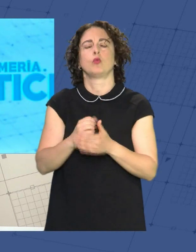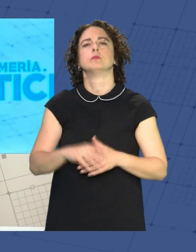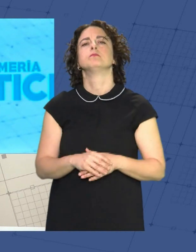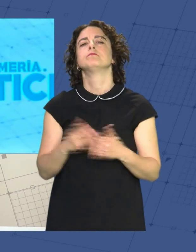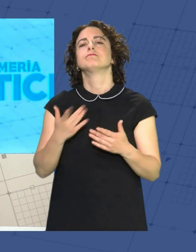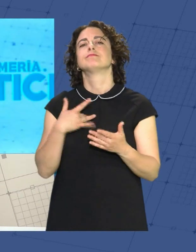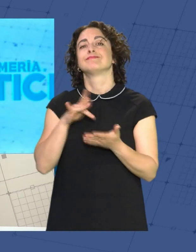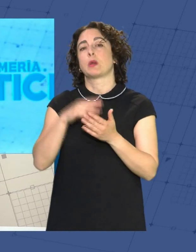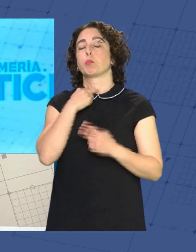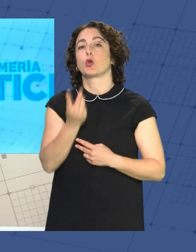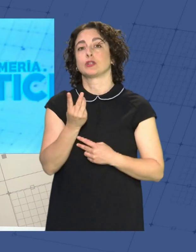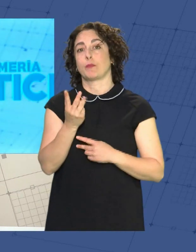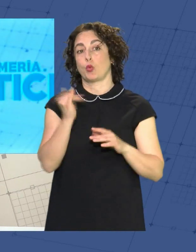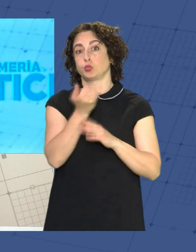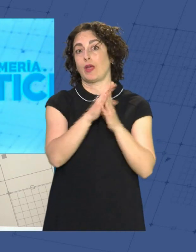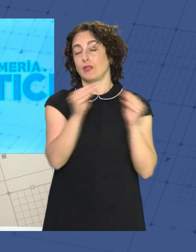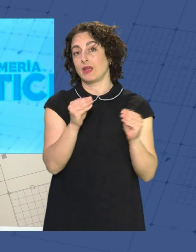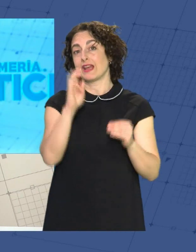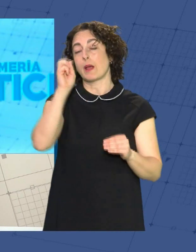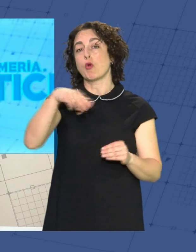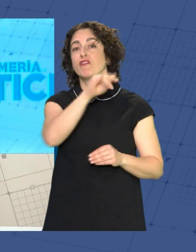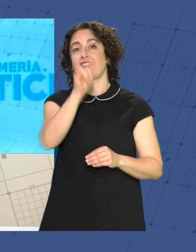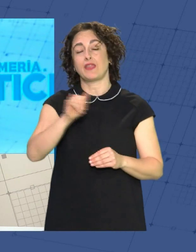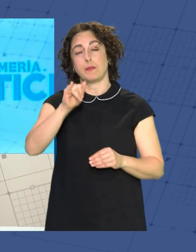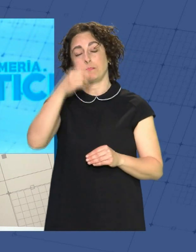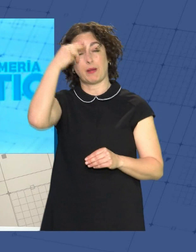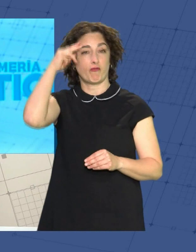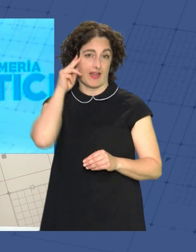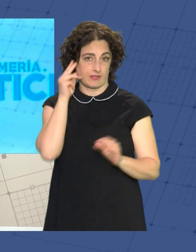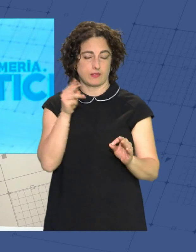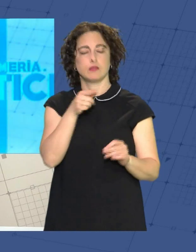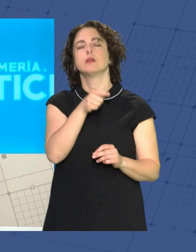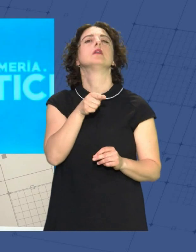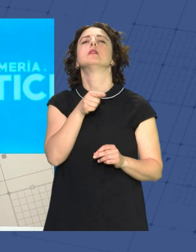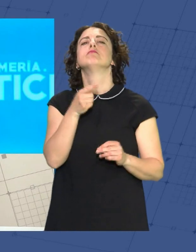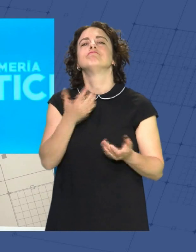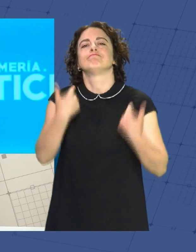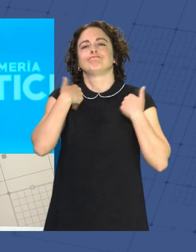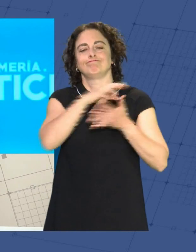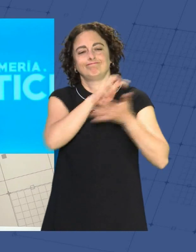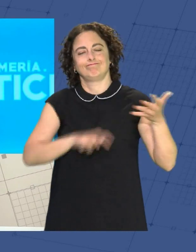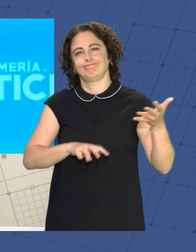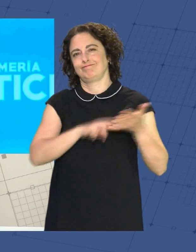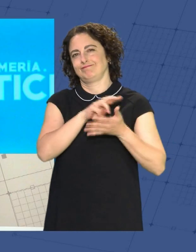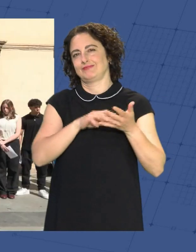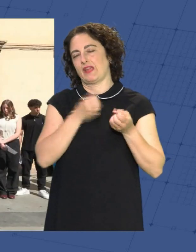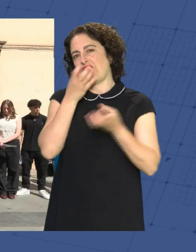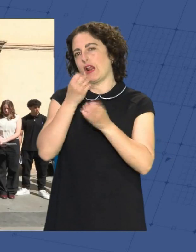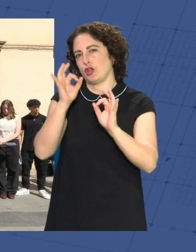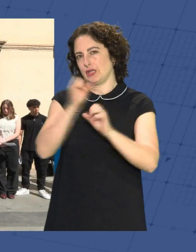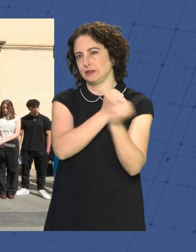El portavoz de la Junta de Andalucía, Ramón Fernández Pacheco, ha sido el encargado de leer una declaración institucional.